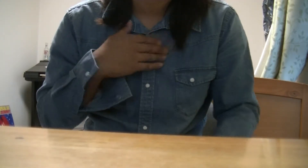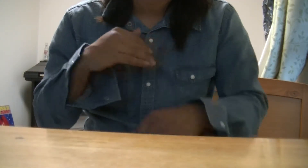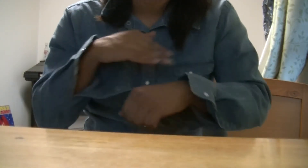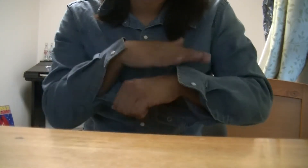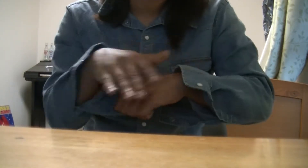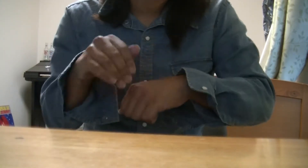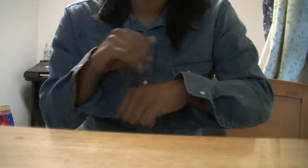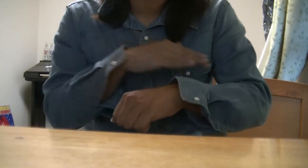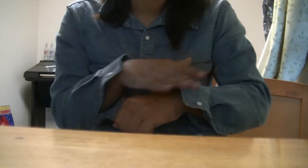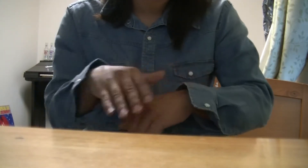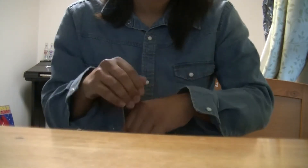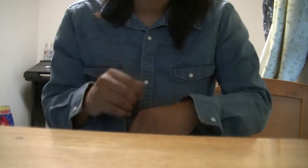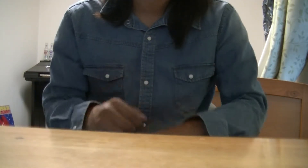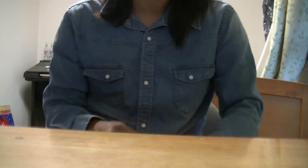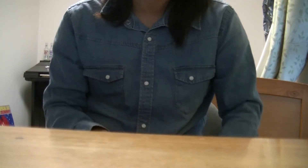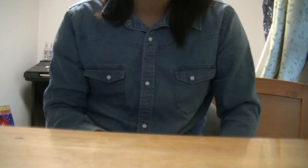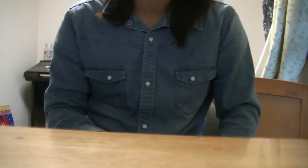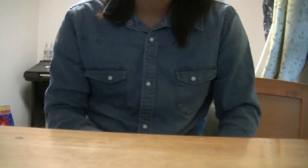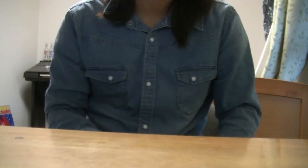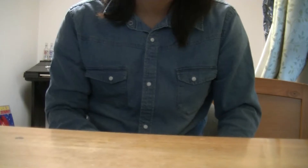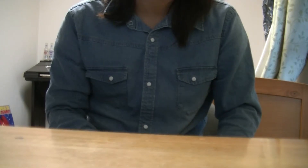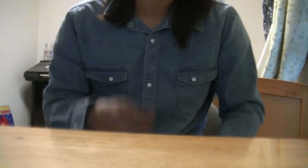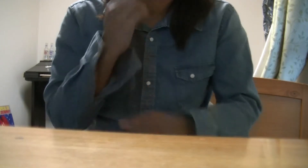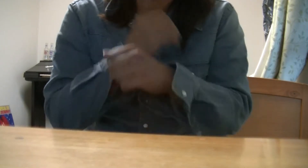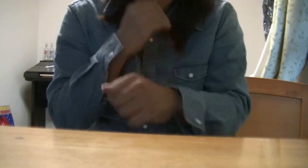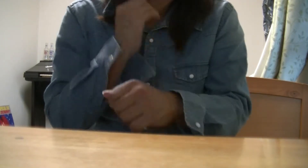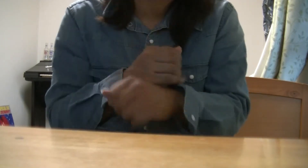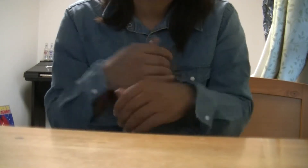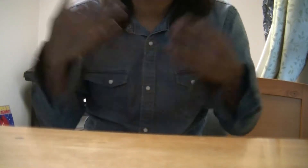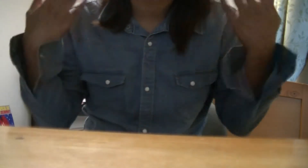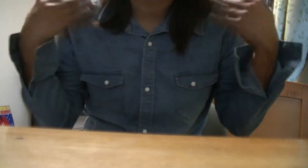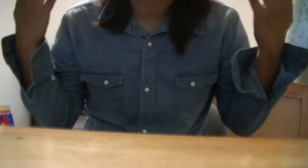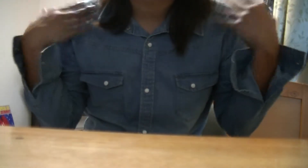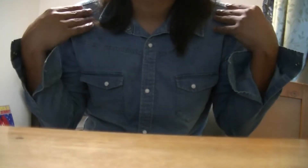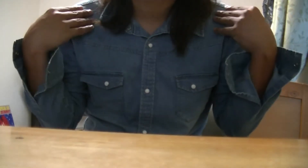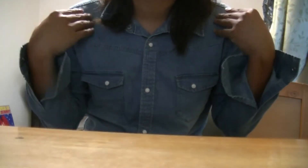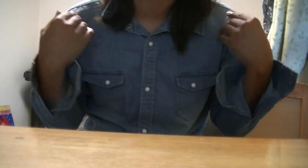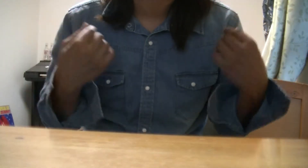ていう努力は必要じゃないかな。